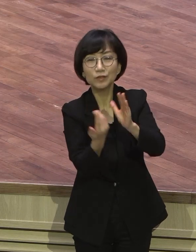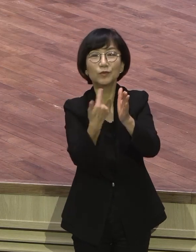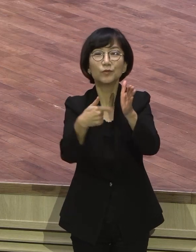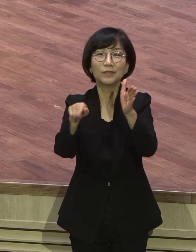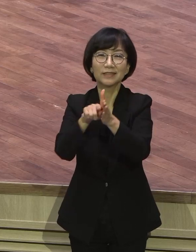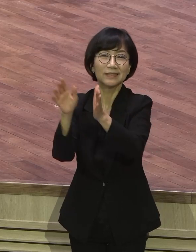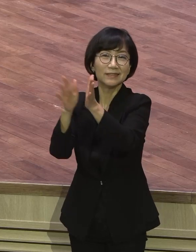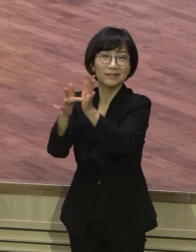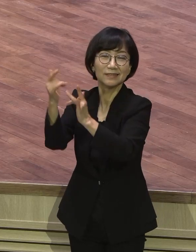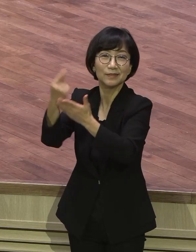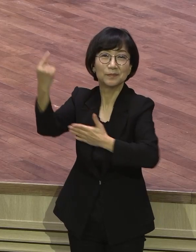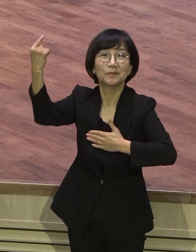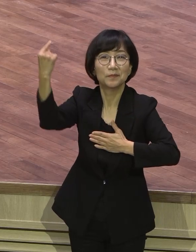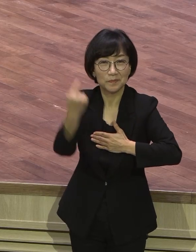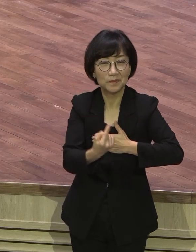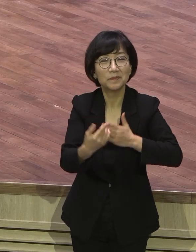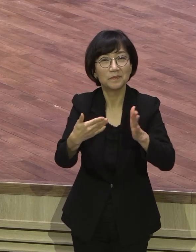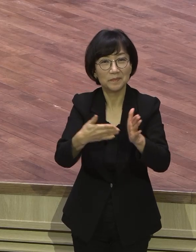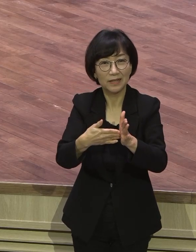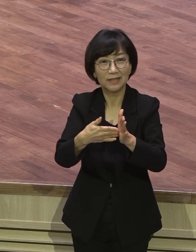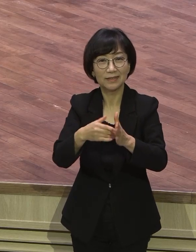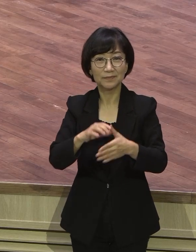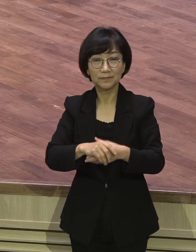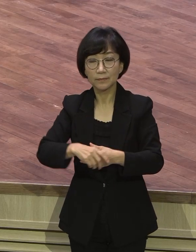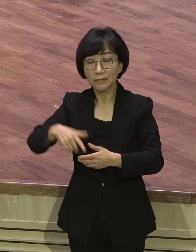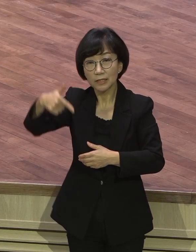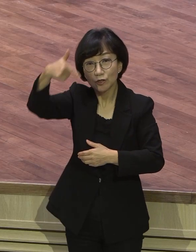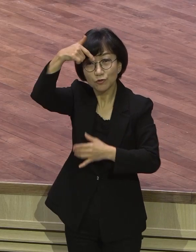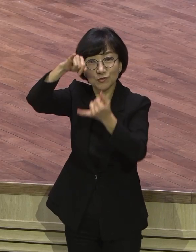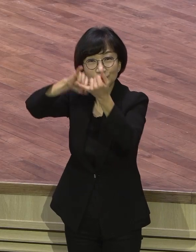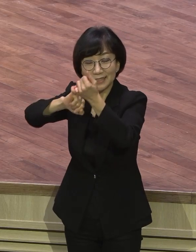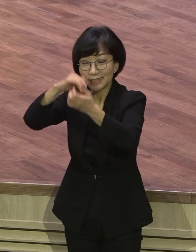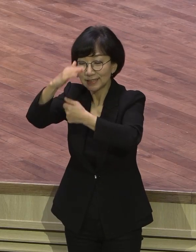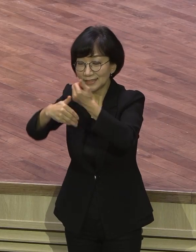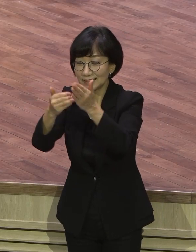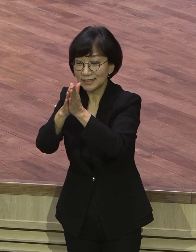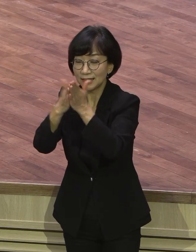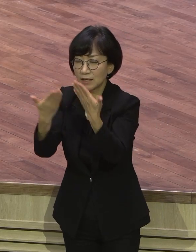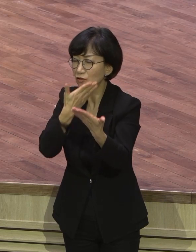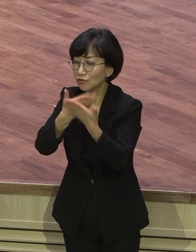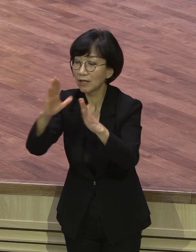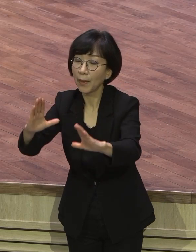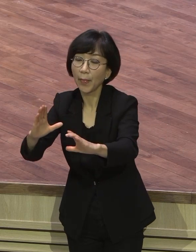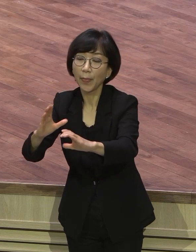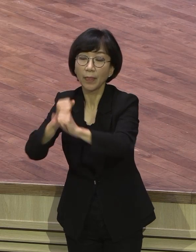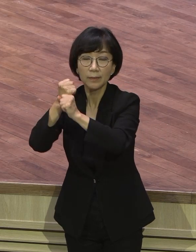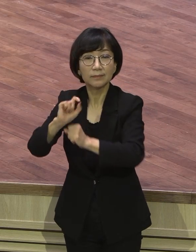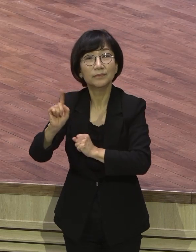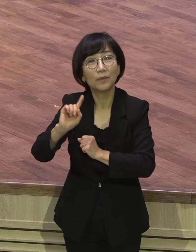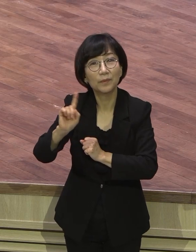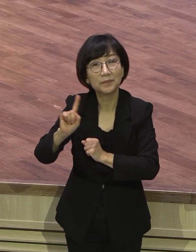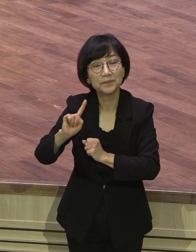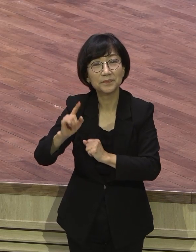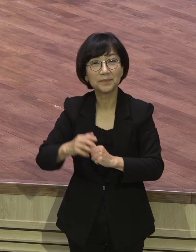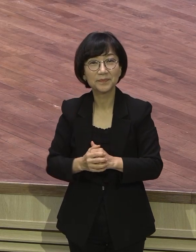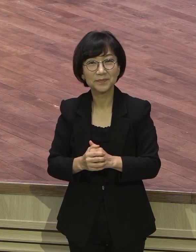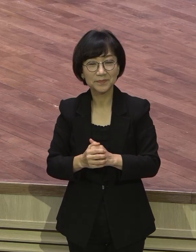구약 성경의 말씀의 핵심이 뭡니까 가장 중요한 핵심이 뭐냐면